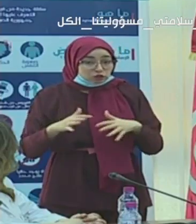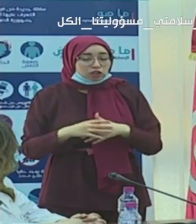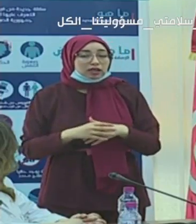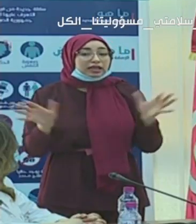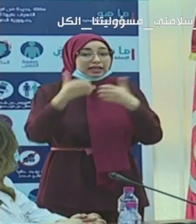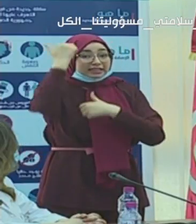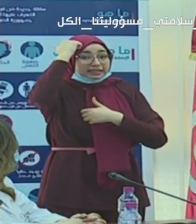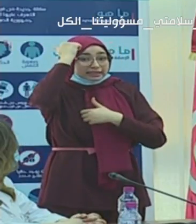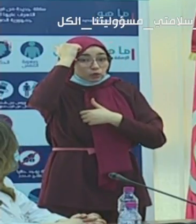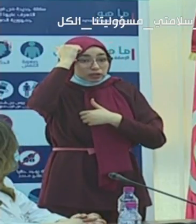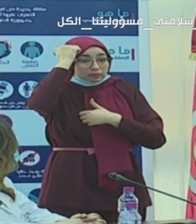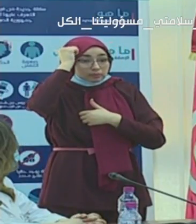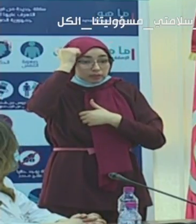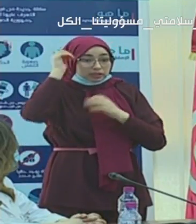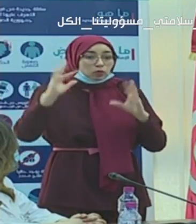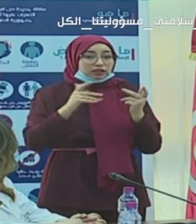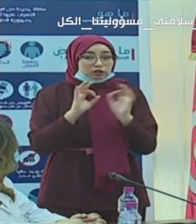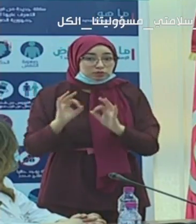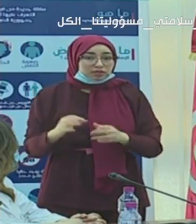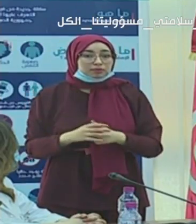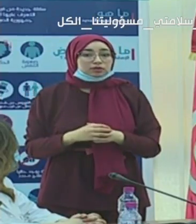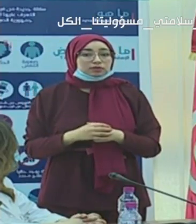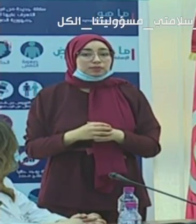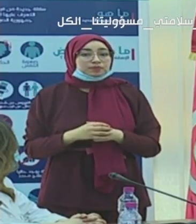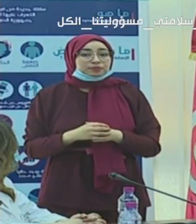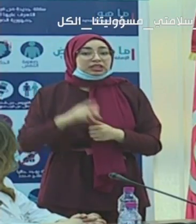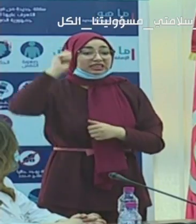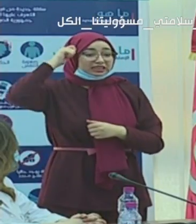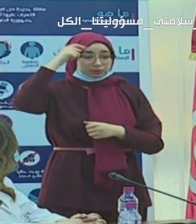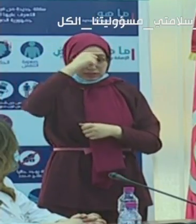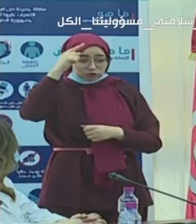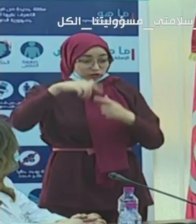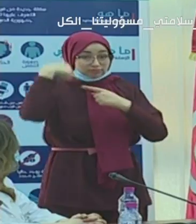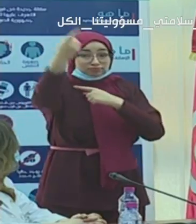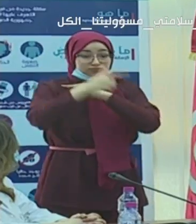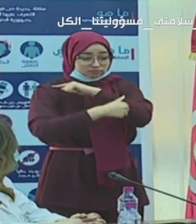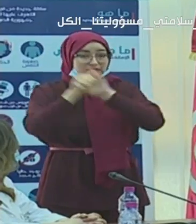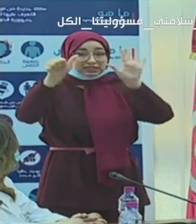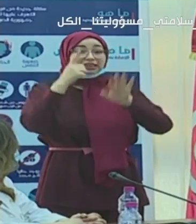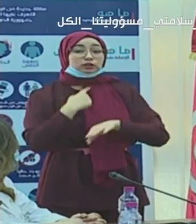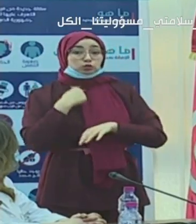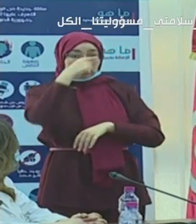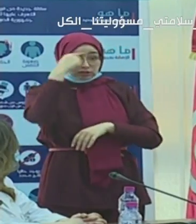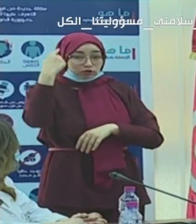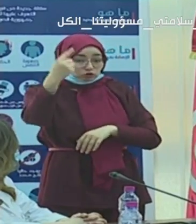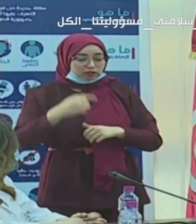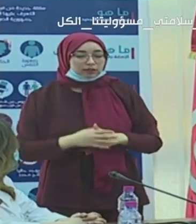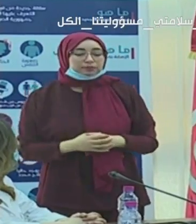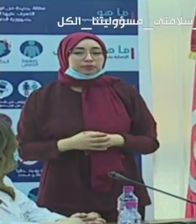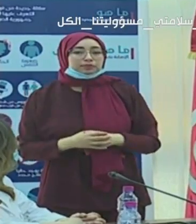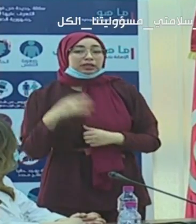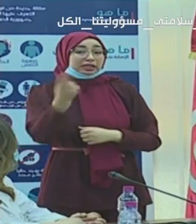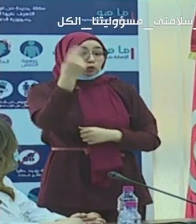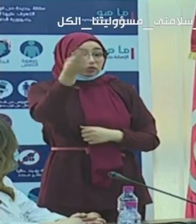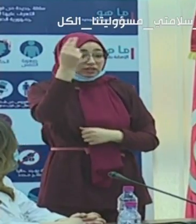التكوين المهني باش يتم عملية التقصي يوم السبت المقبل 6 جوان. بالنسبة للطلبة